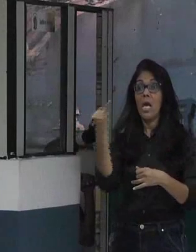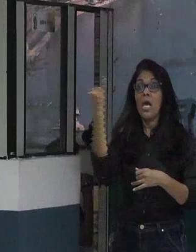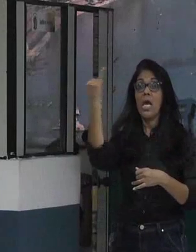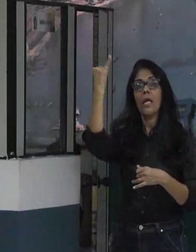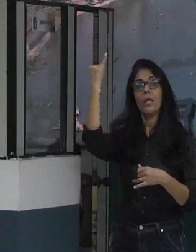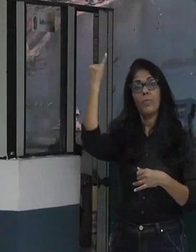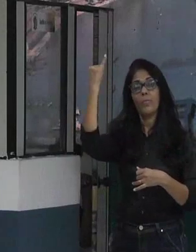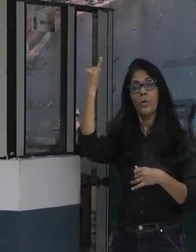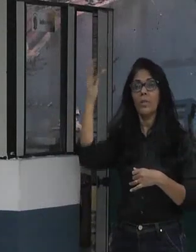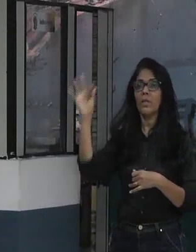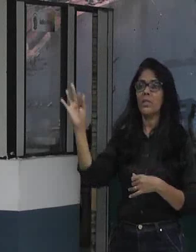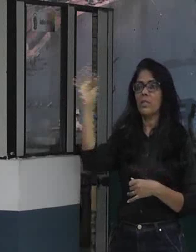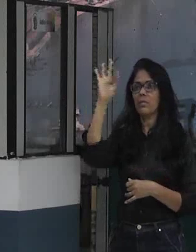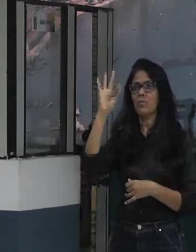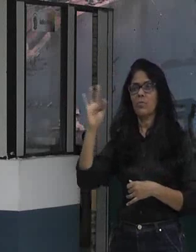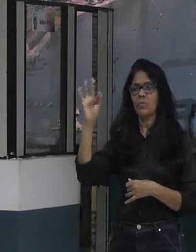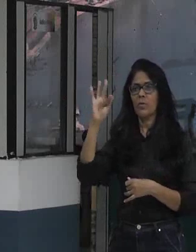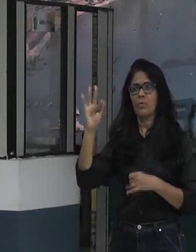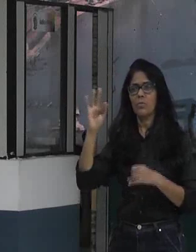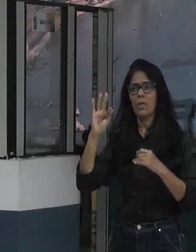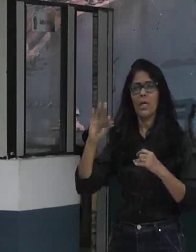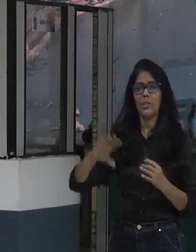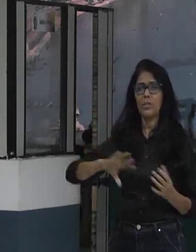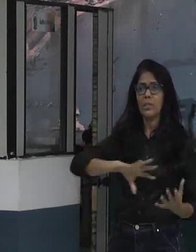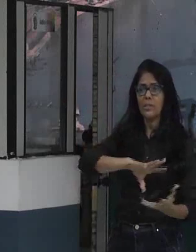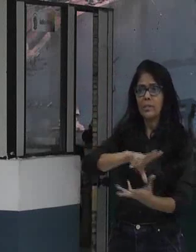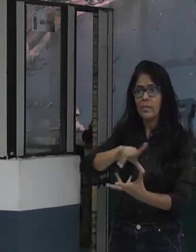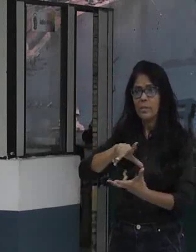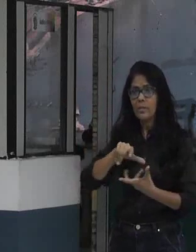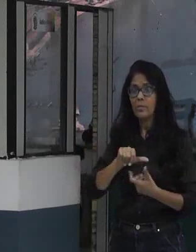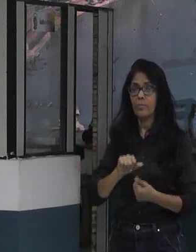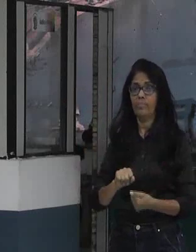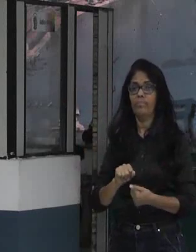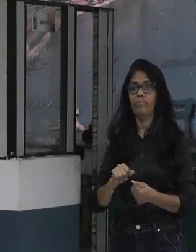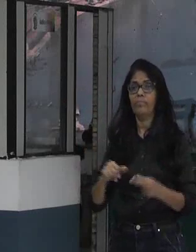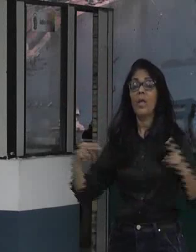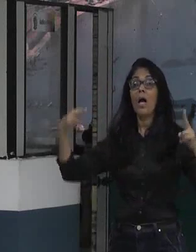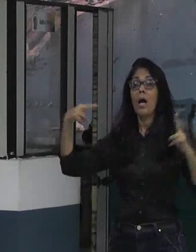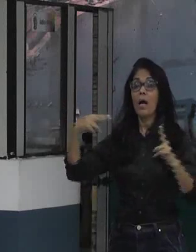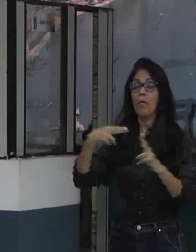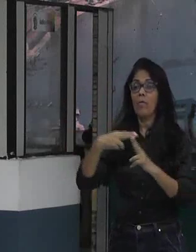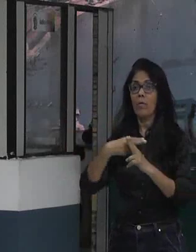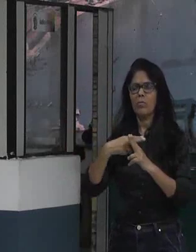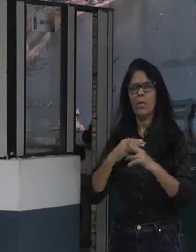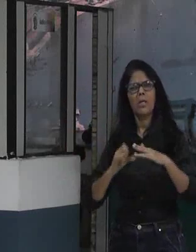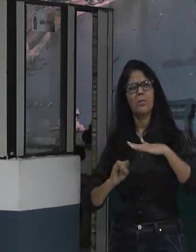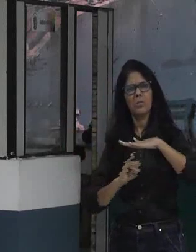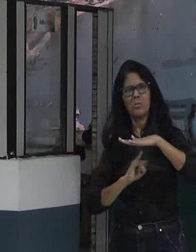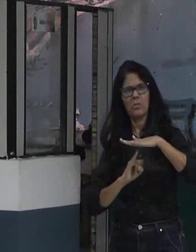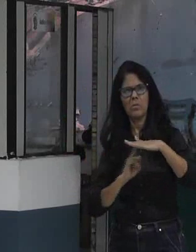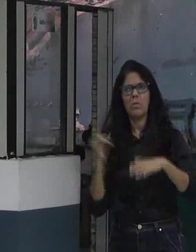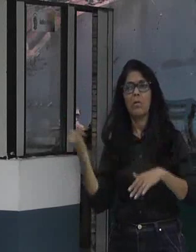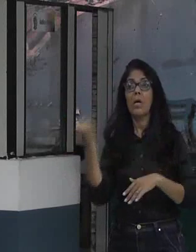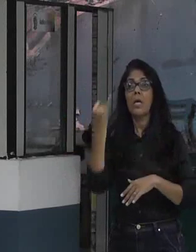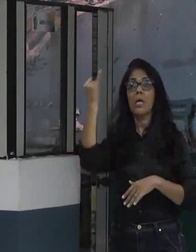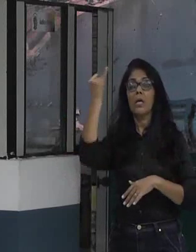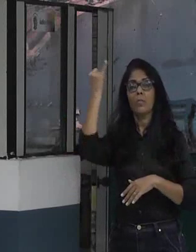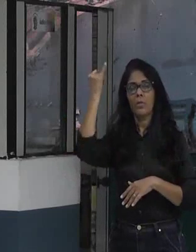mundo. Então, a nossa UESC, uma instituição ilhéense, está entre as